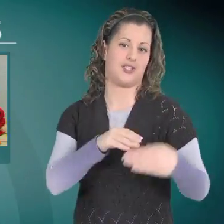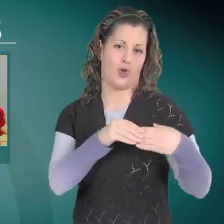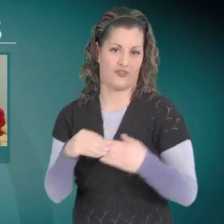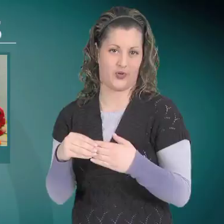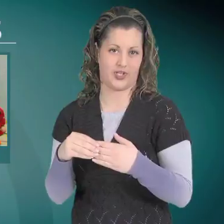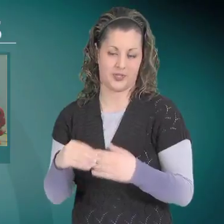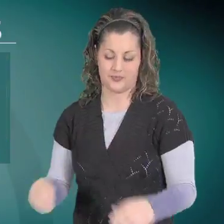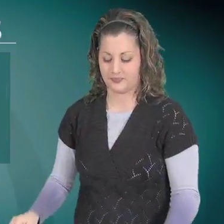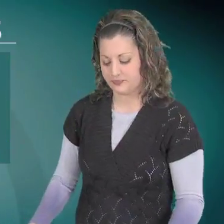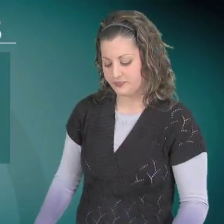wird